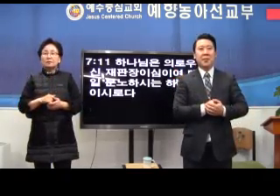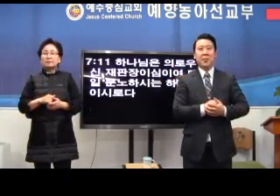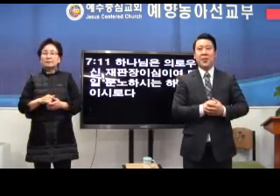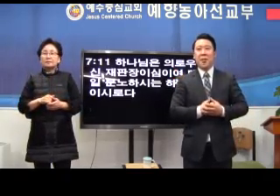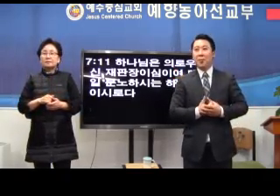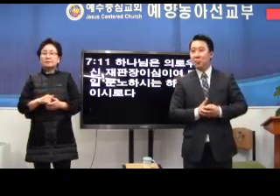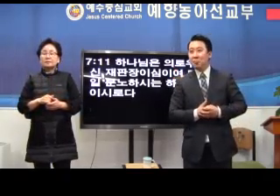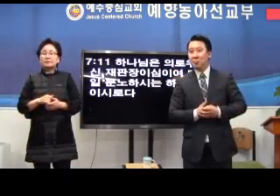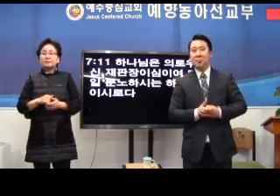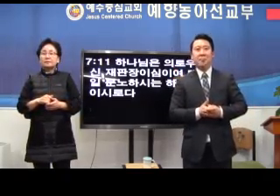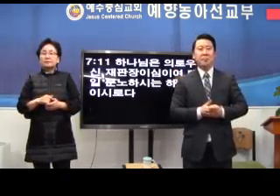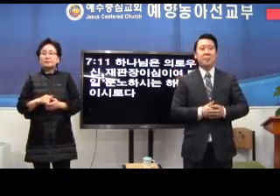말씀 다음.